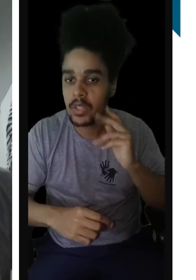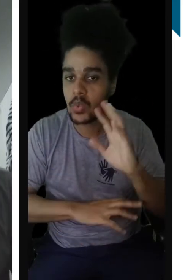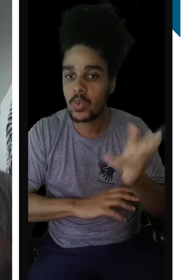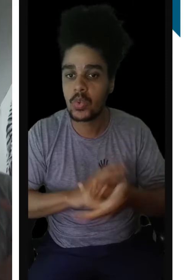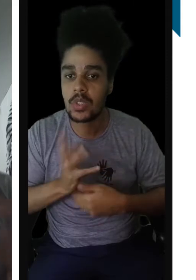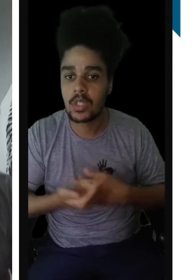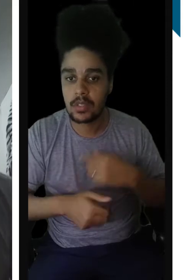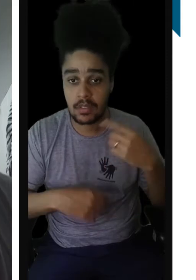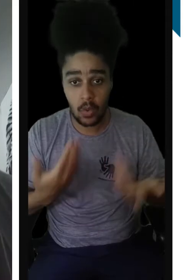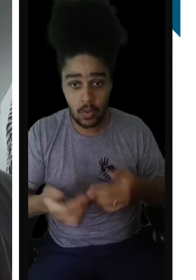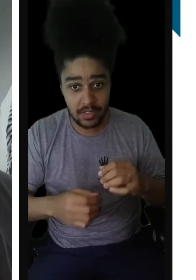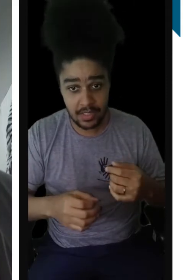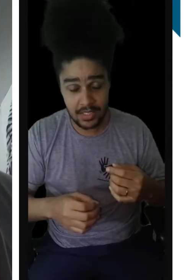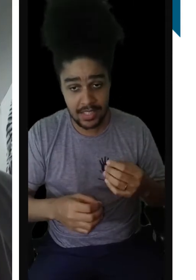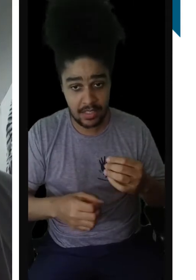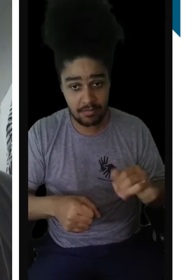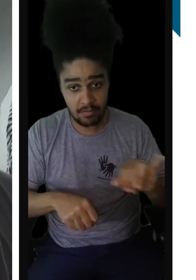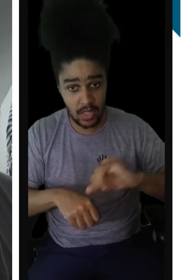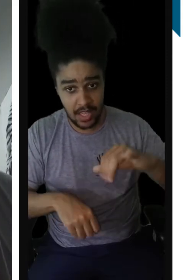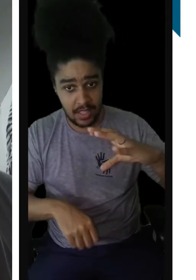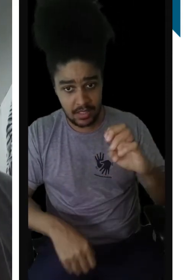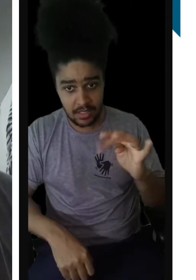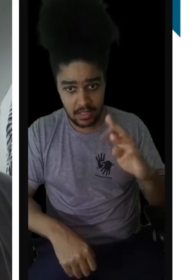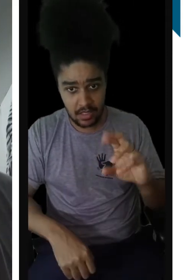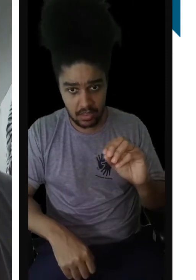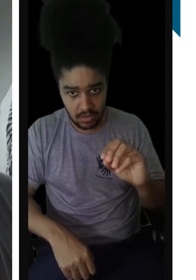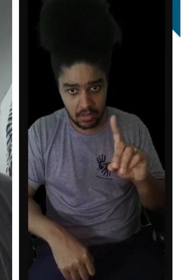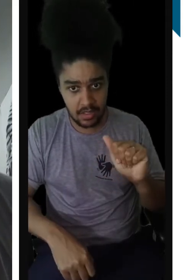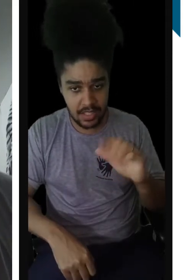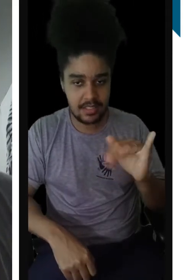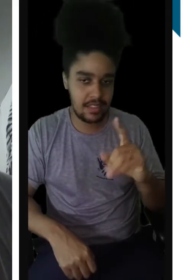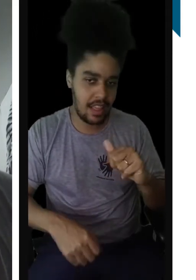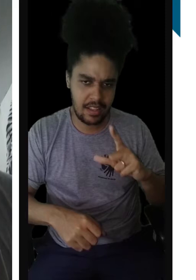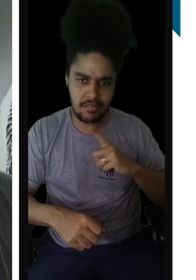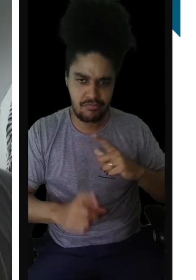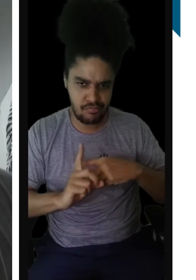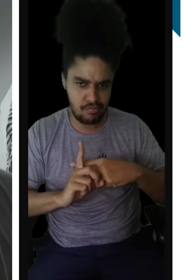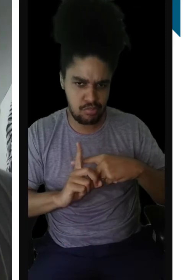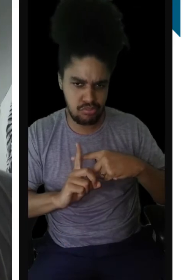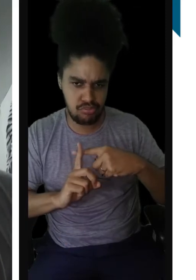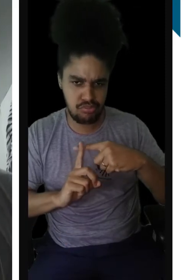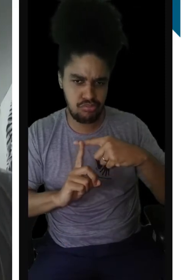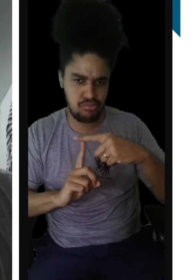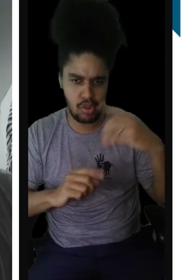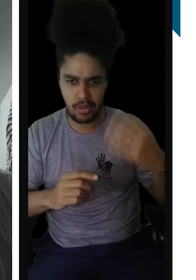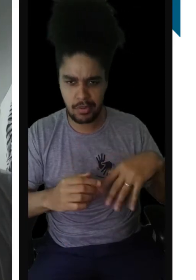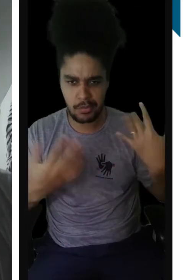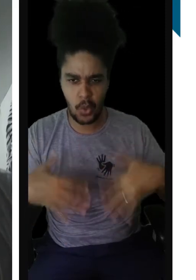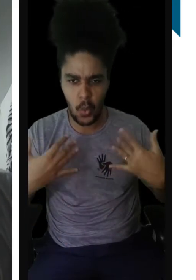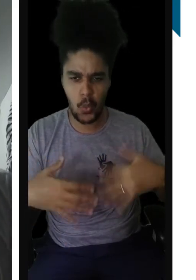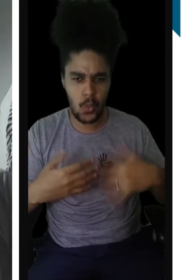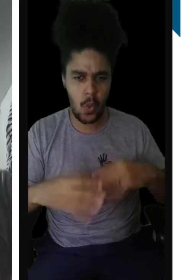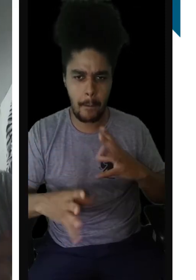naturais. Então, normalmente o centro da cidade vai ter médias térmicas, né? Vai ter uma